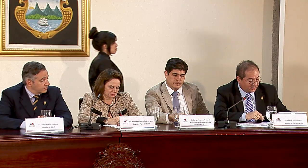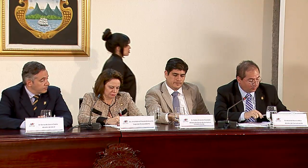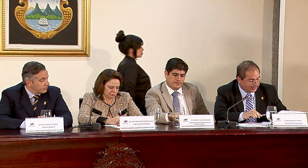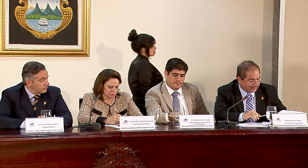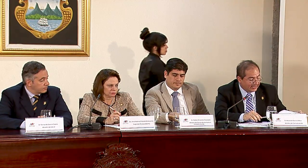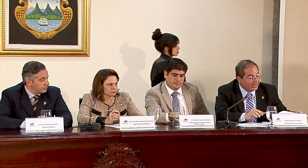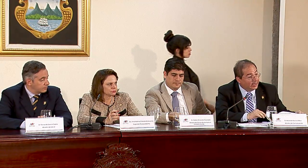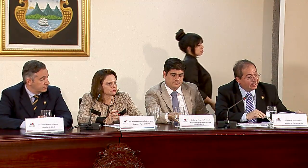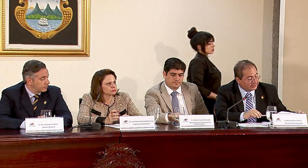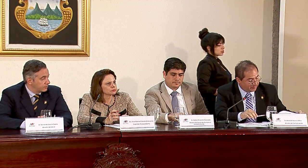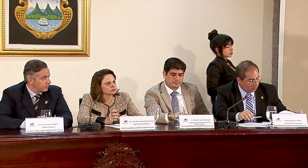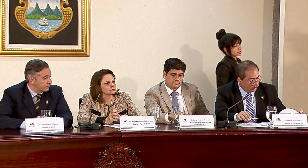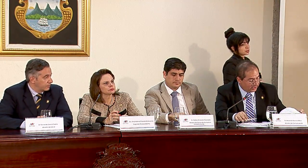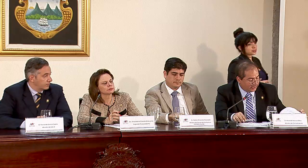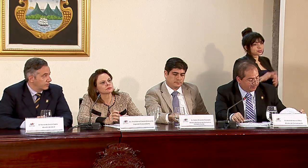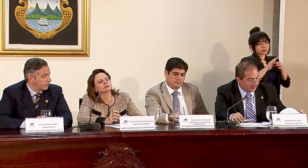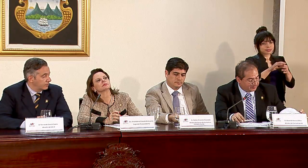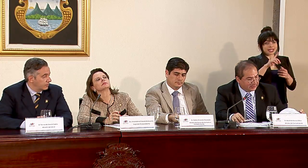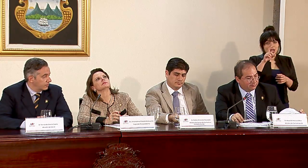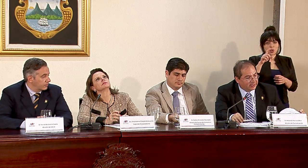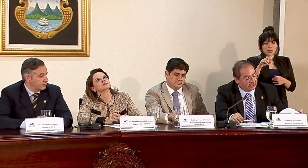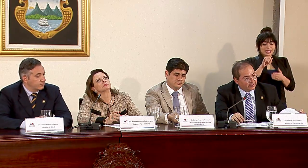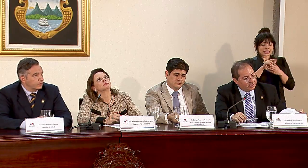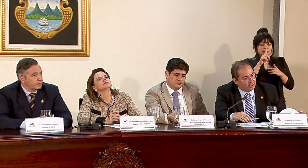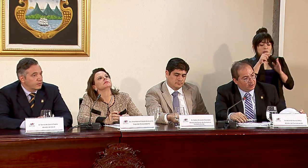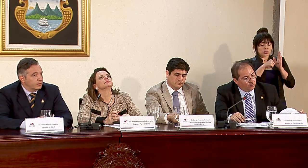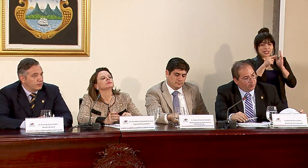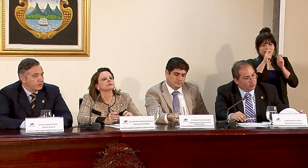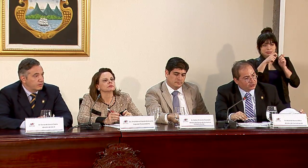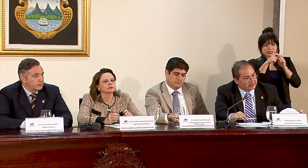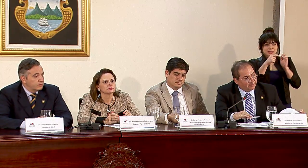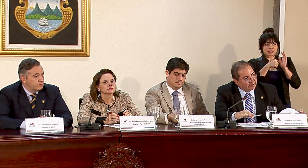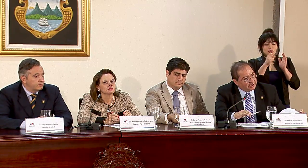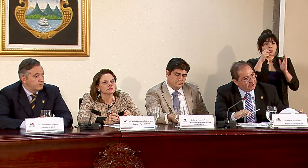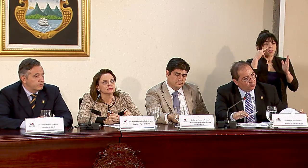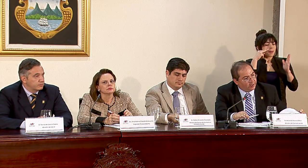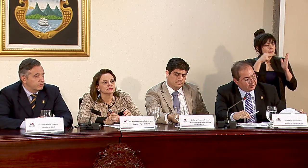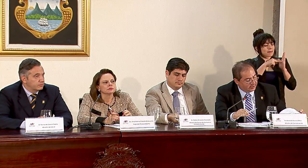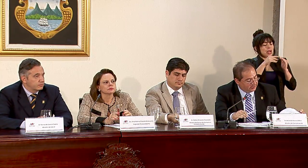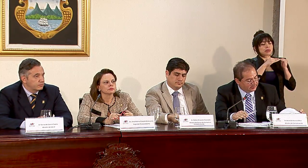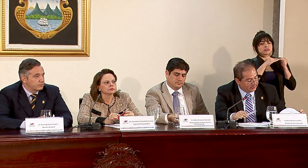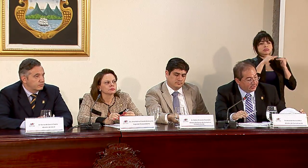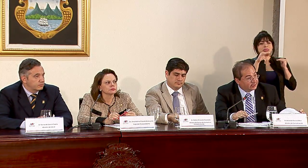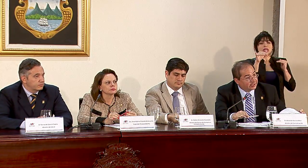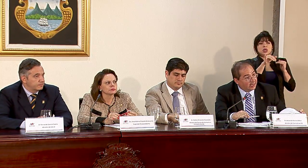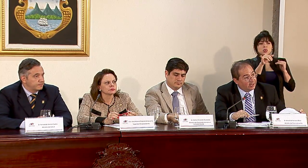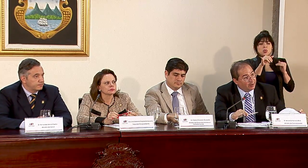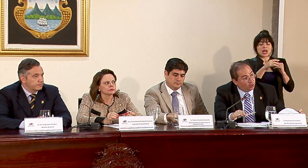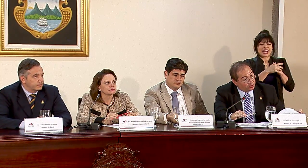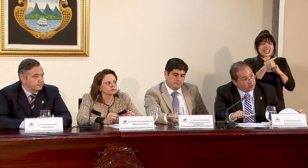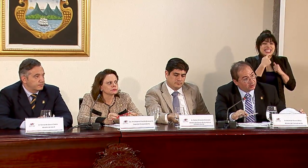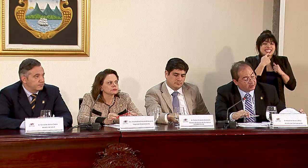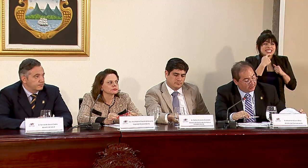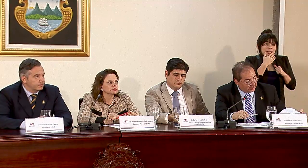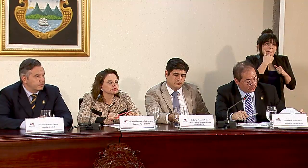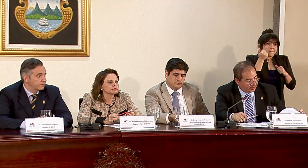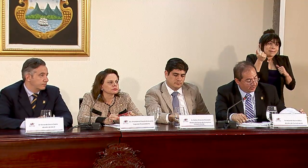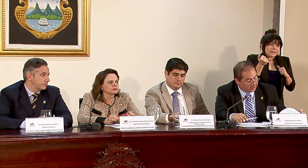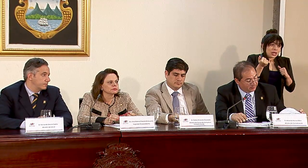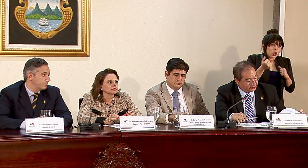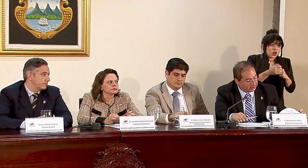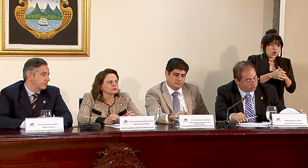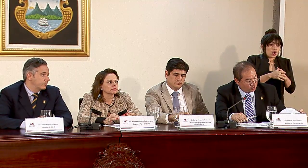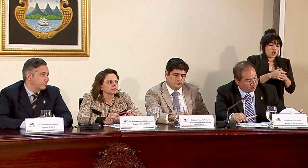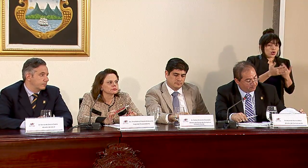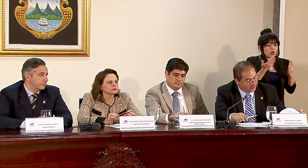consulta acerca de la encuesta, en esa pregunta específica, vemos que se mantienen iguales quienes dicen que está mejor que la